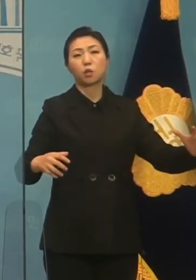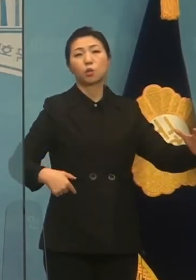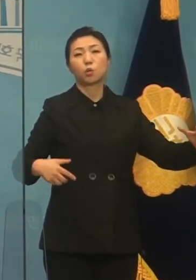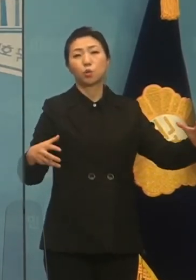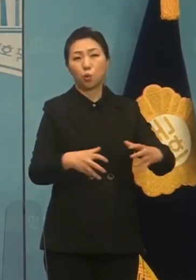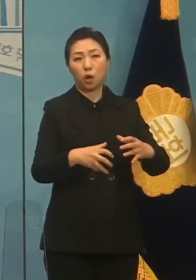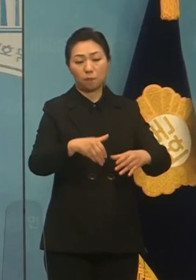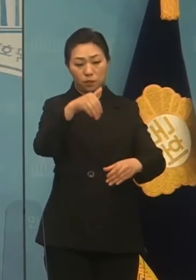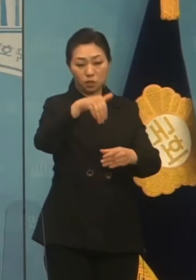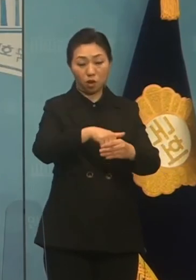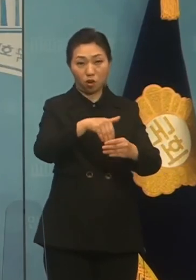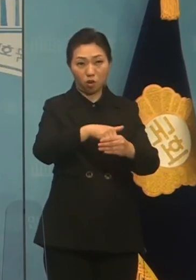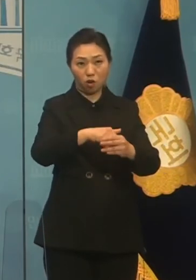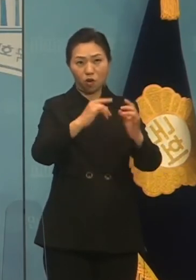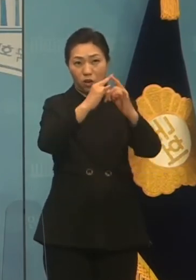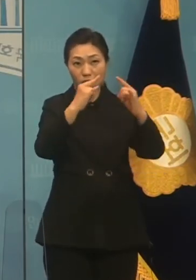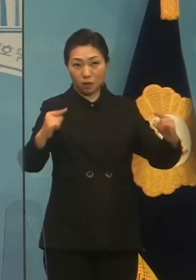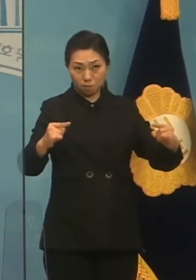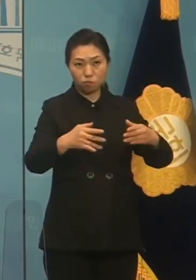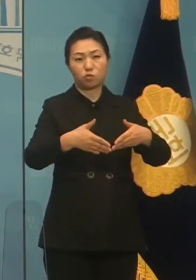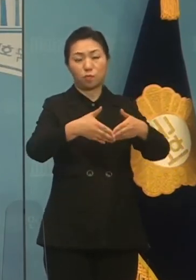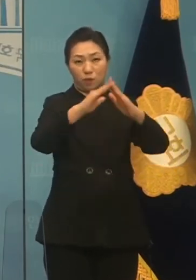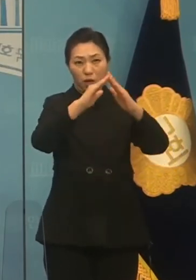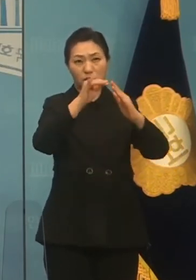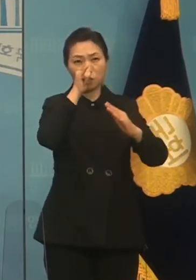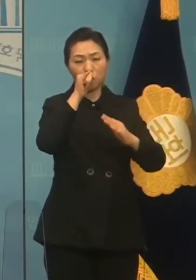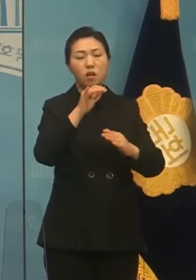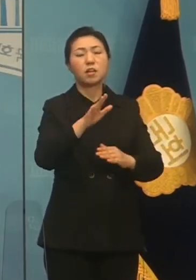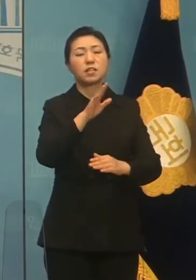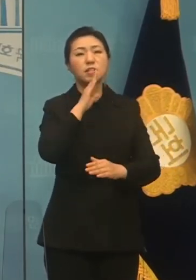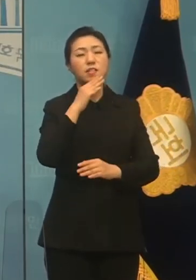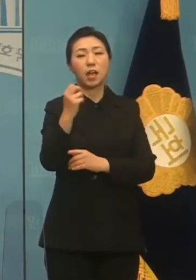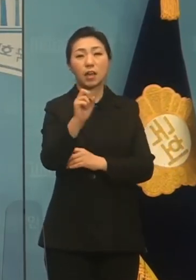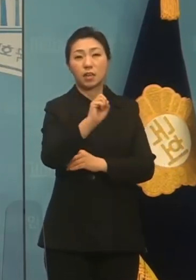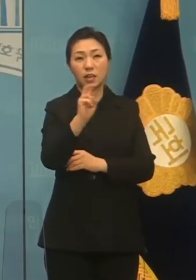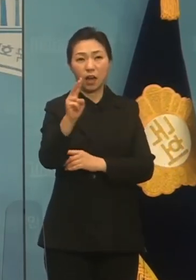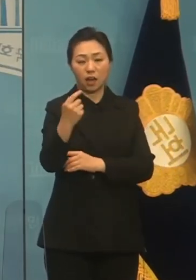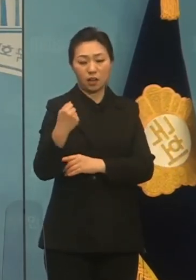야권 대통합의 실질적인 기반을 가지겠습니다.